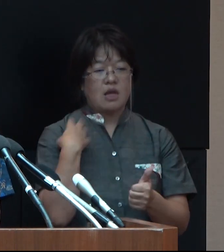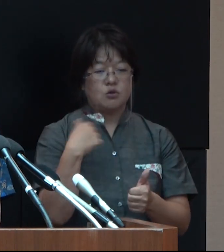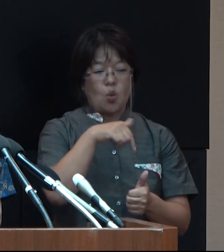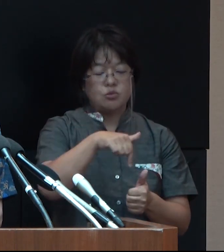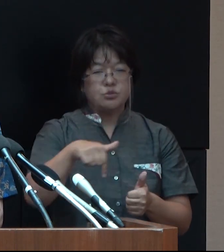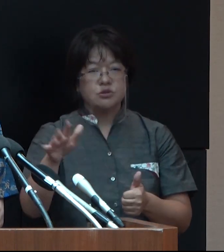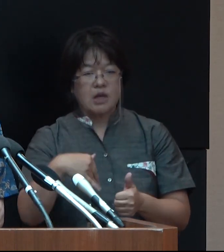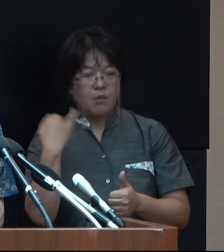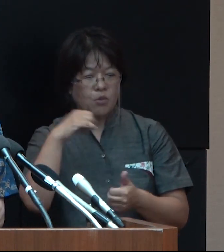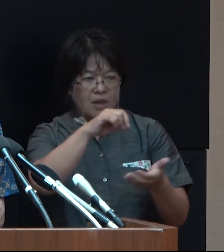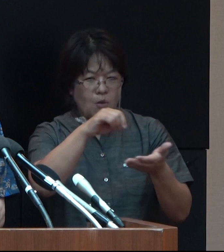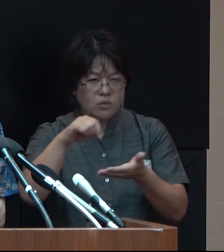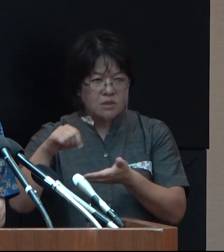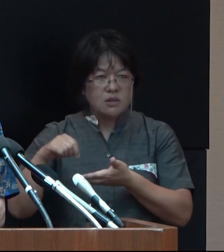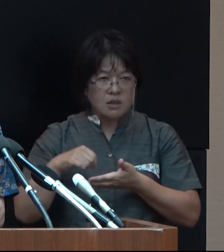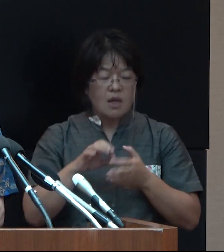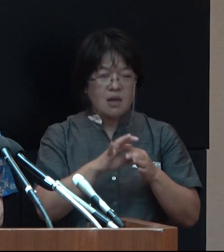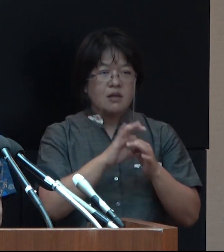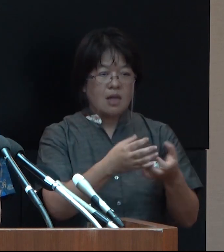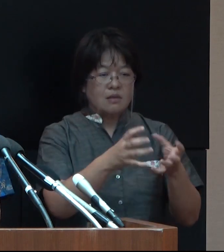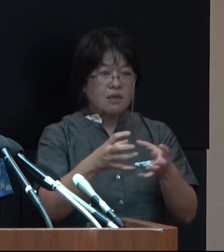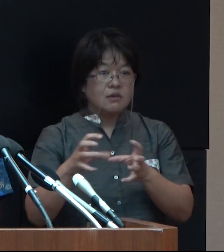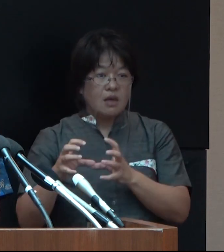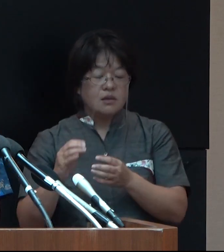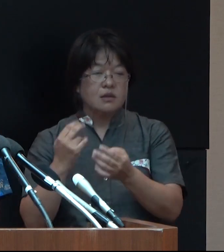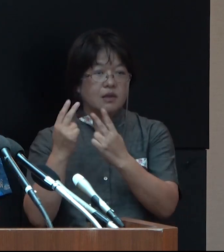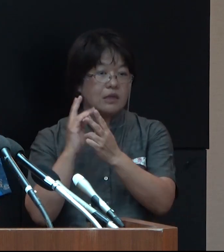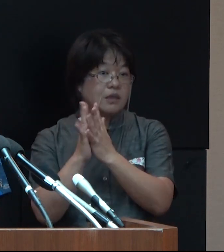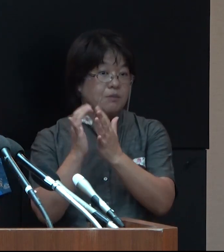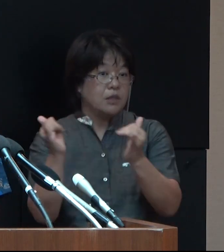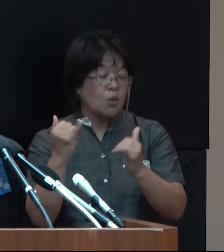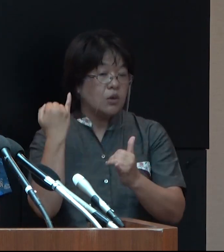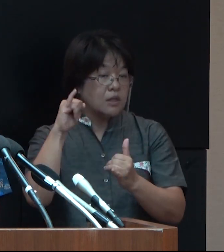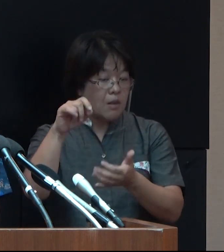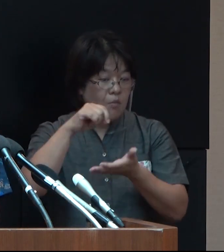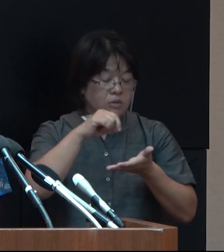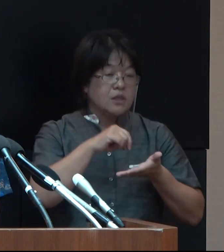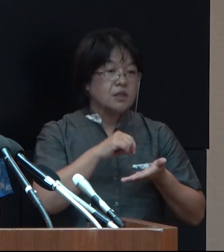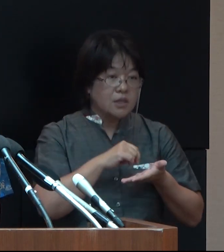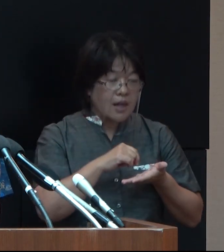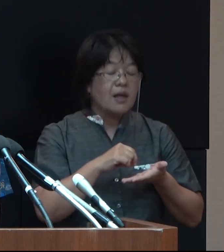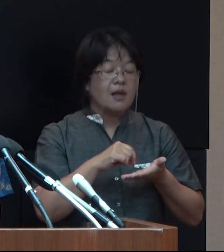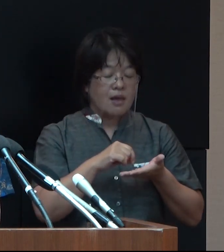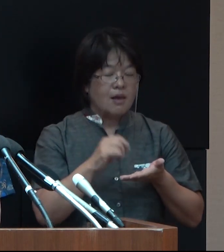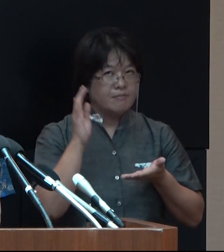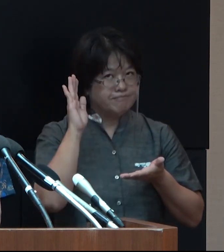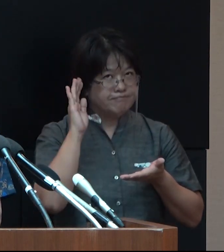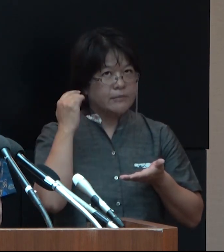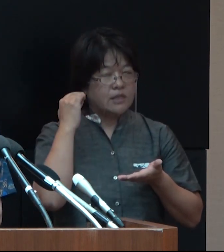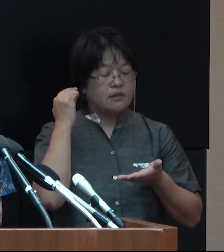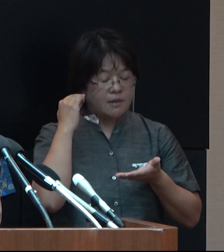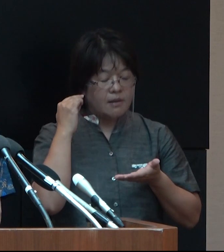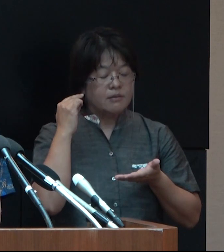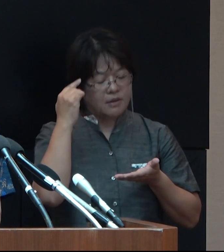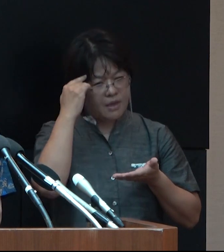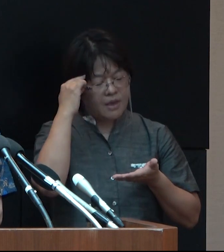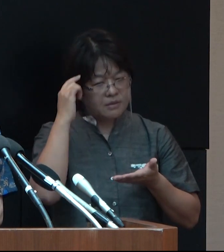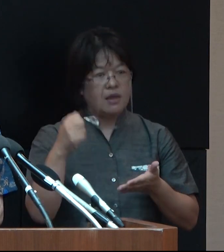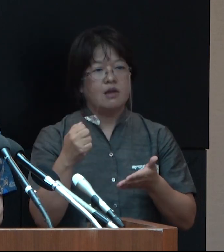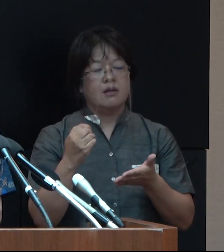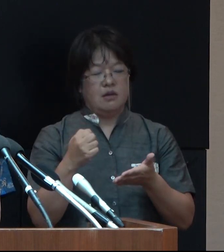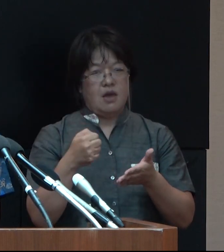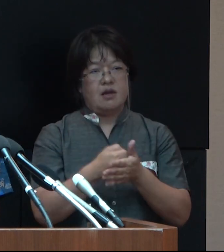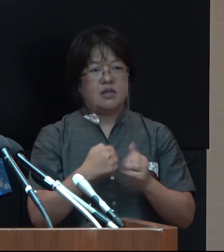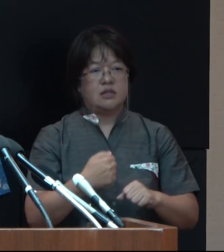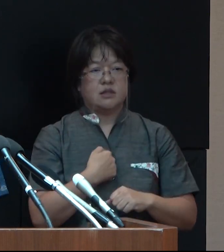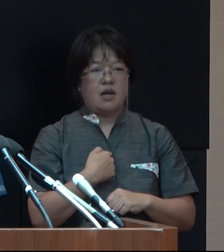聞き、関係団体や県民の皆さんの意見をもとにして、今日このように緊急事態宣言を発出させ